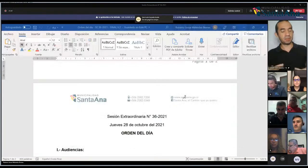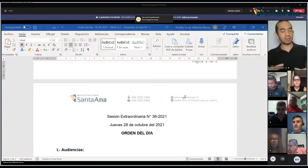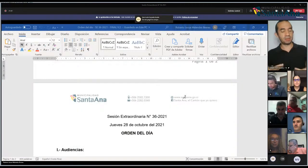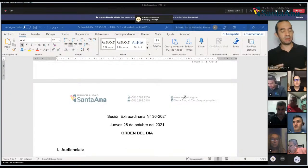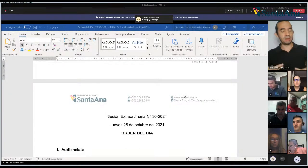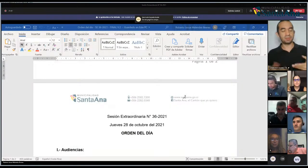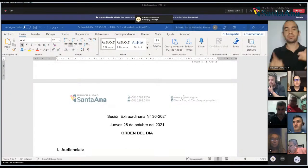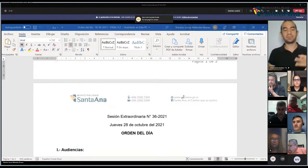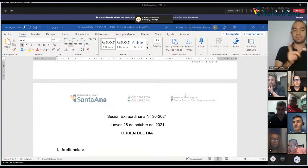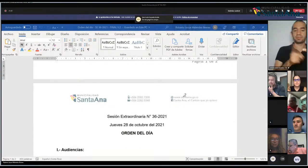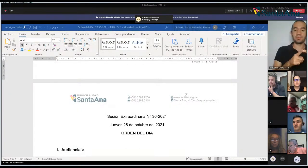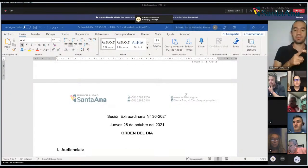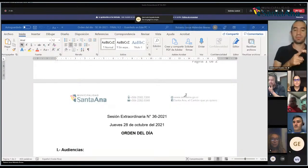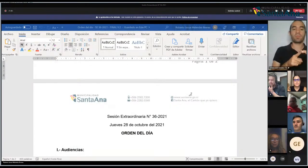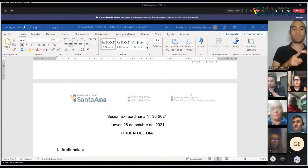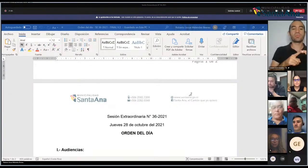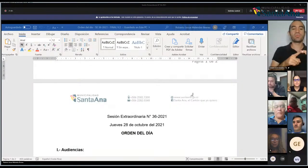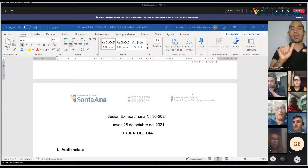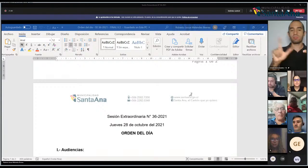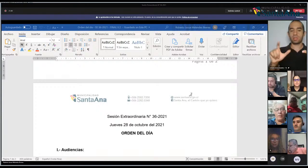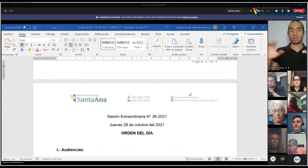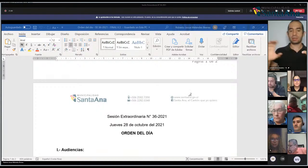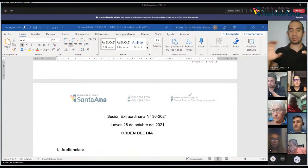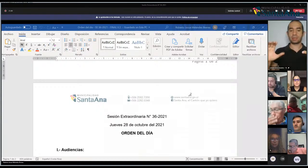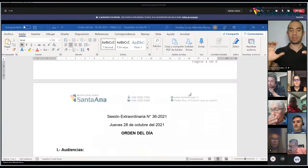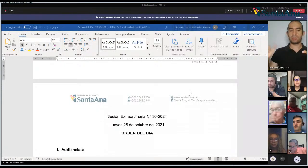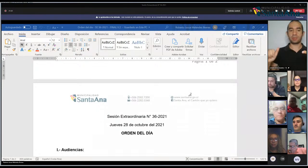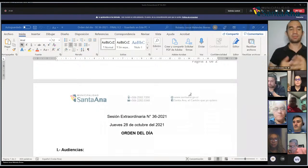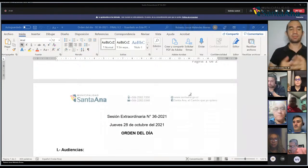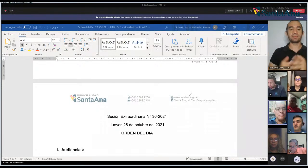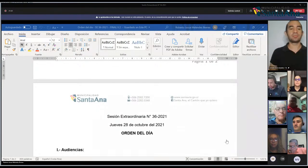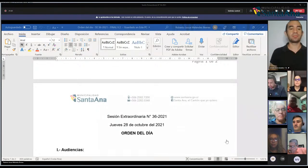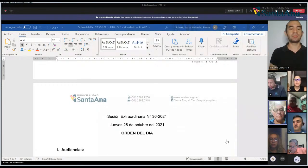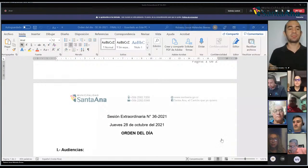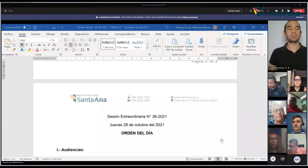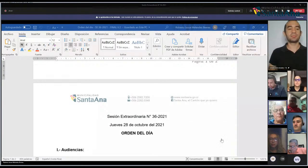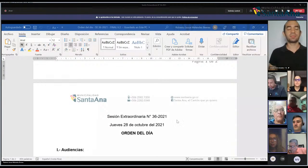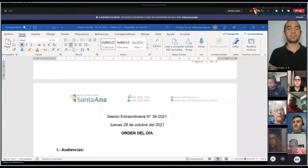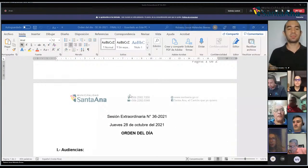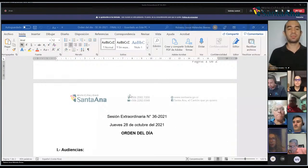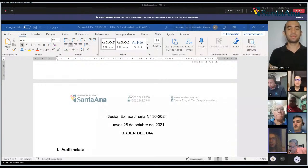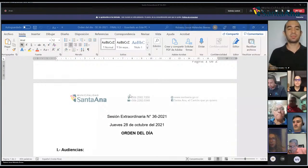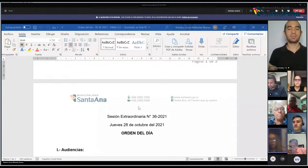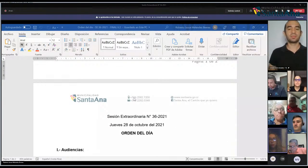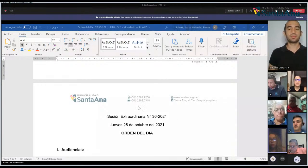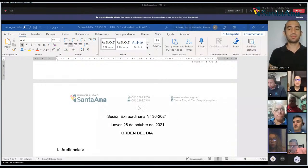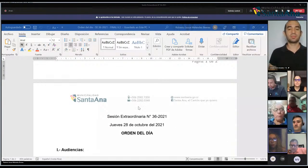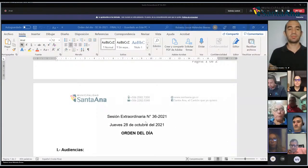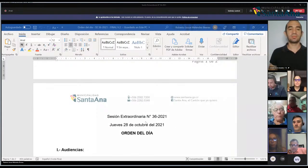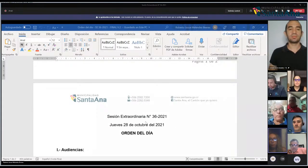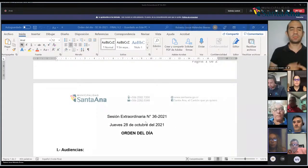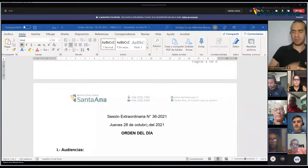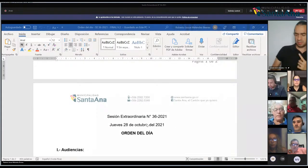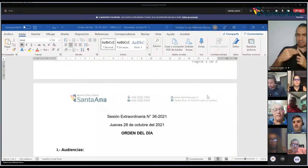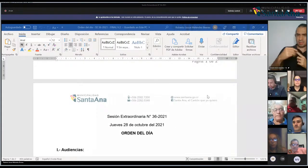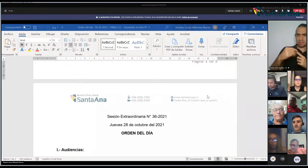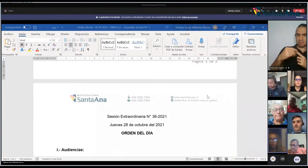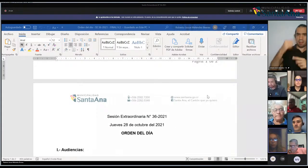andalucía cascante acuñó está poniendo que se le pegó la